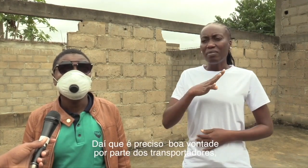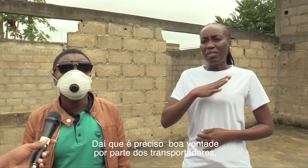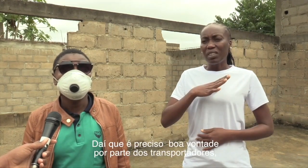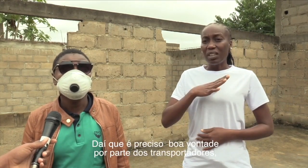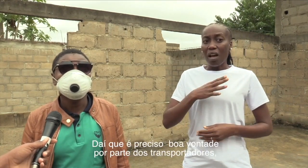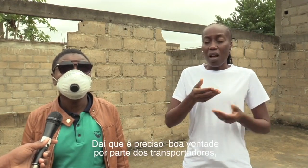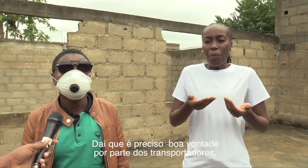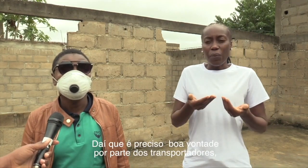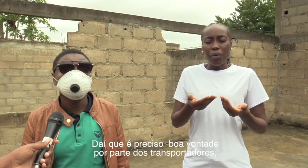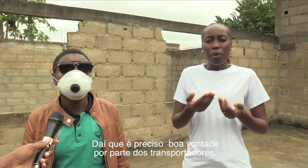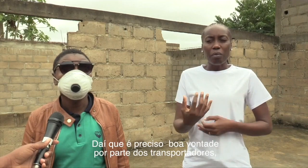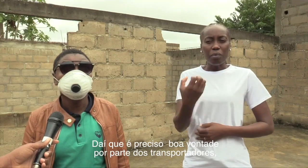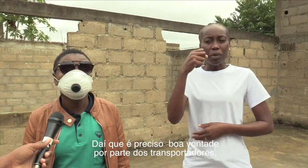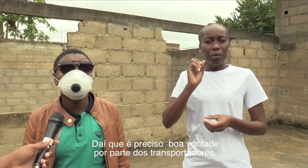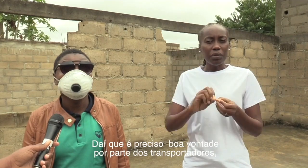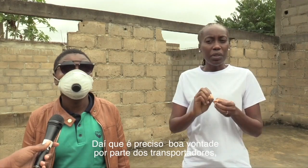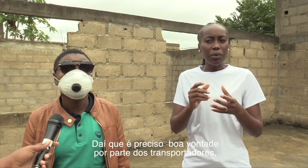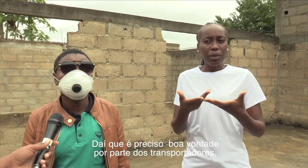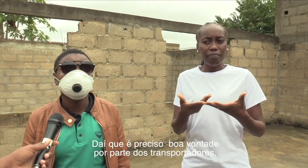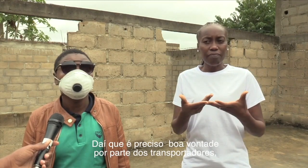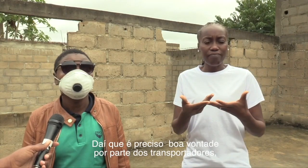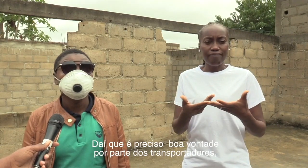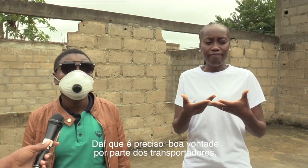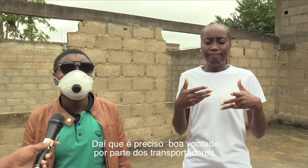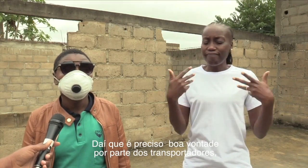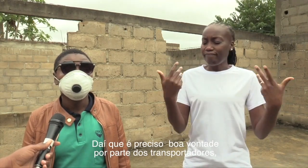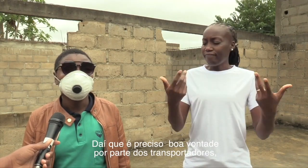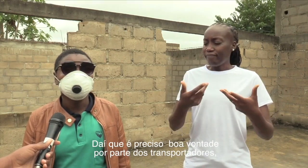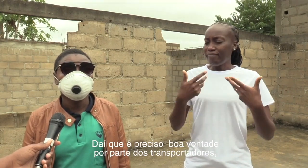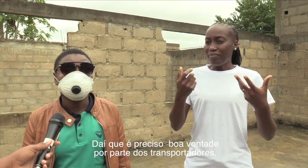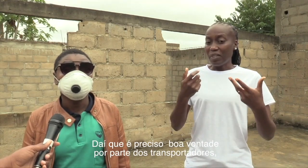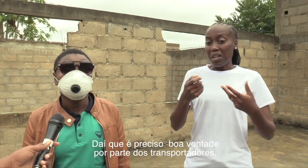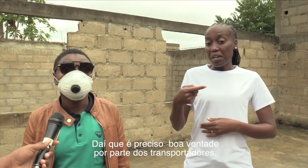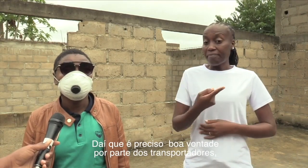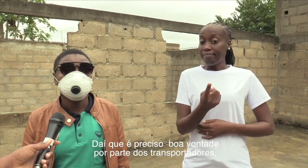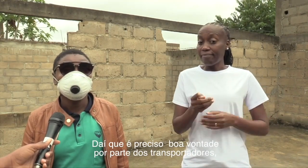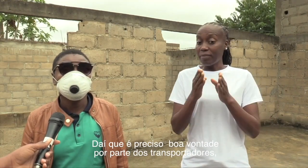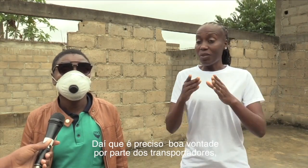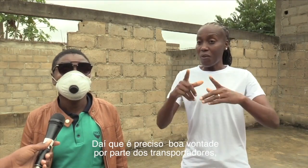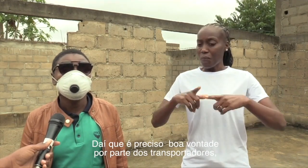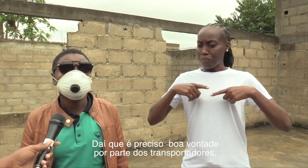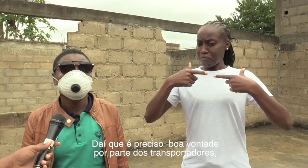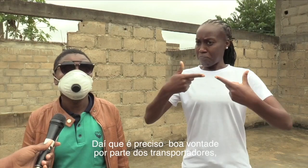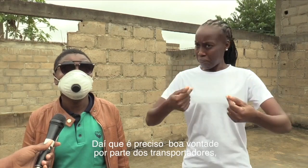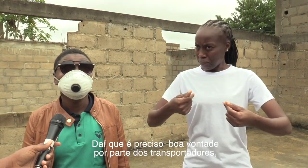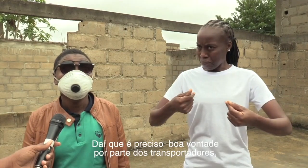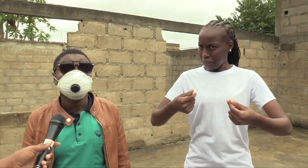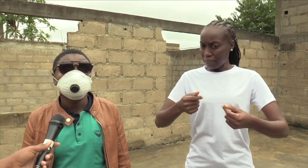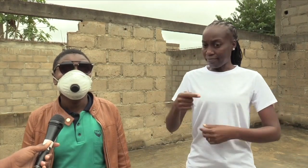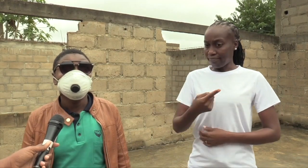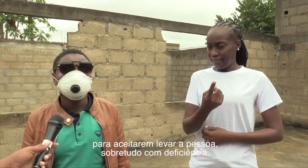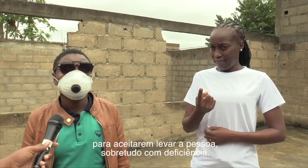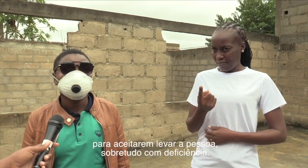realmente algum tipo de boa vontade por parte dos transportadores